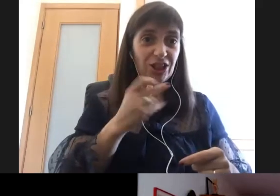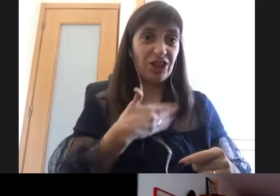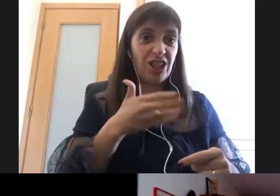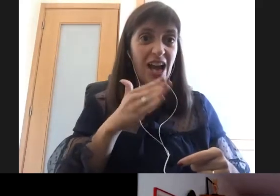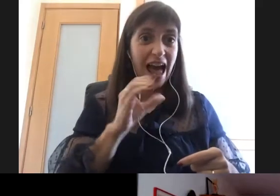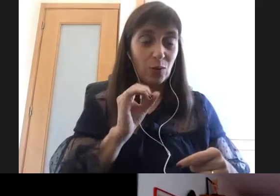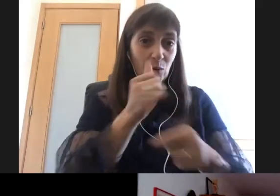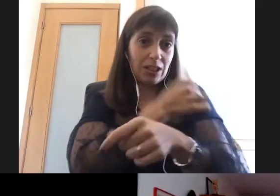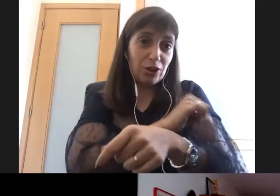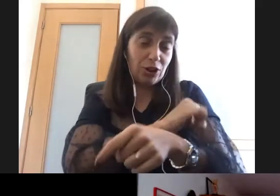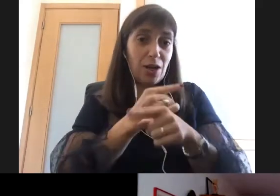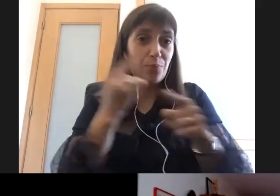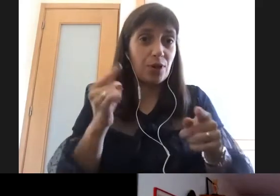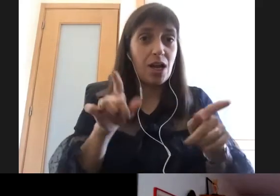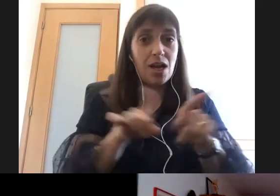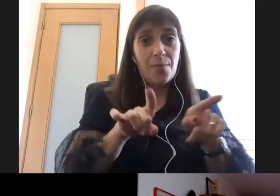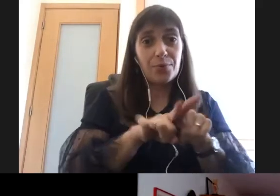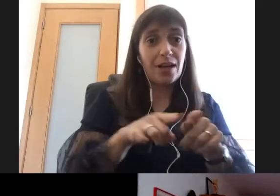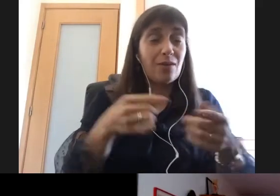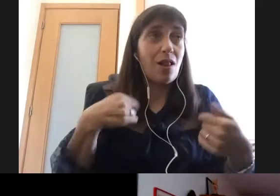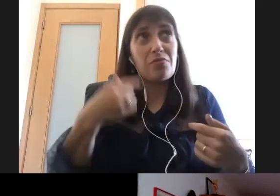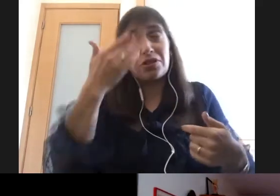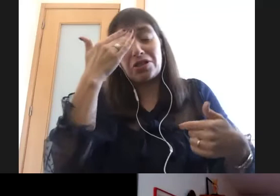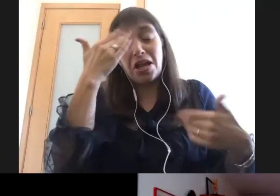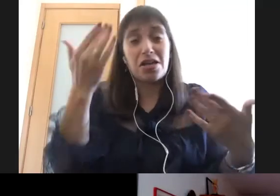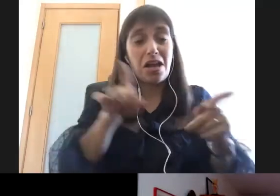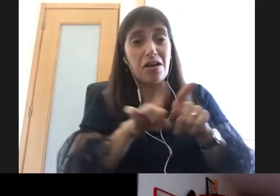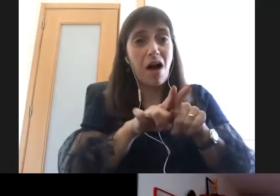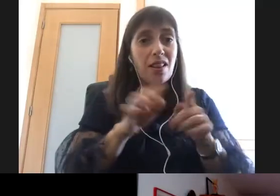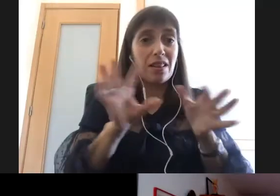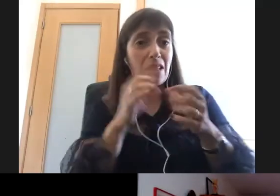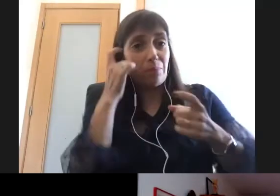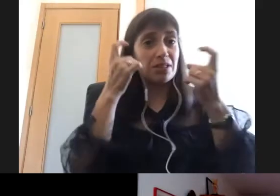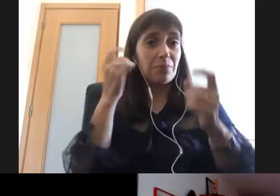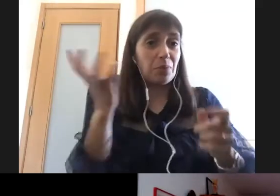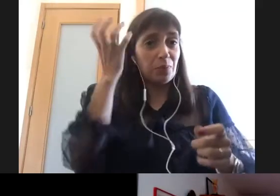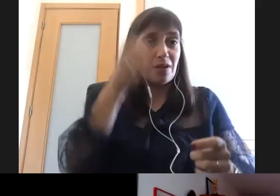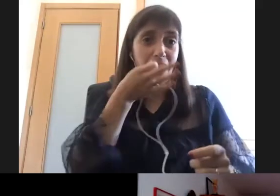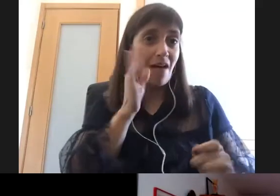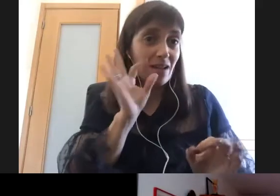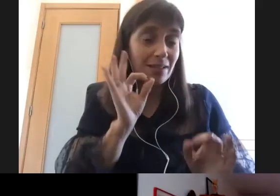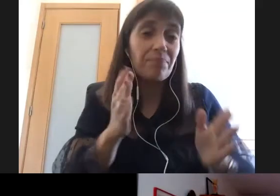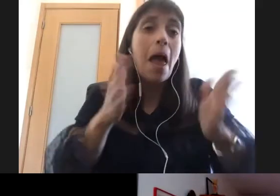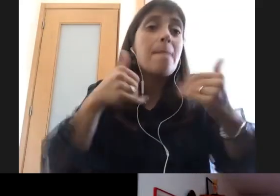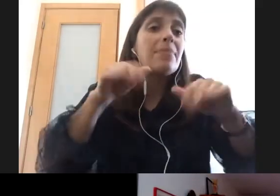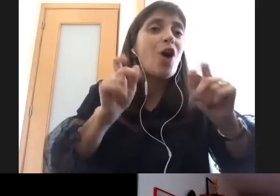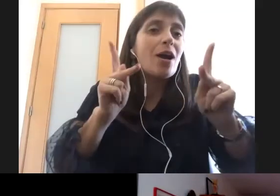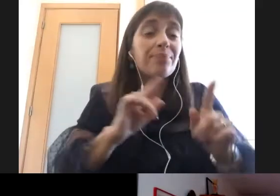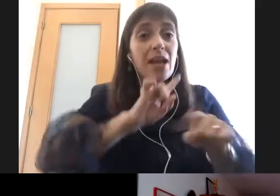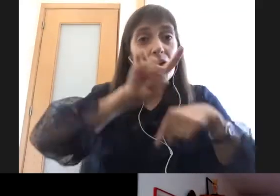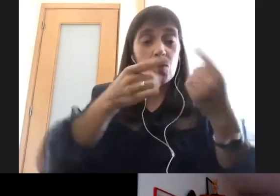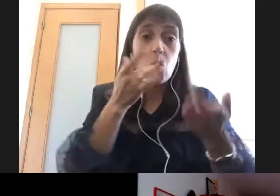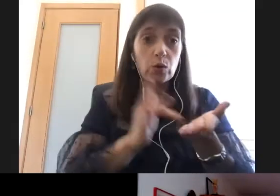o carioca era tudo sofista e pensava que era assim que se falava. Mas, enfim. Mas, no outro livro, o